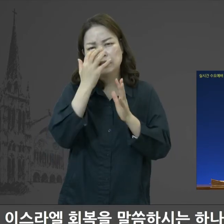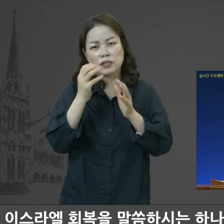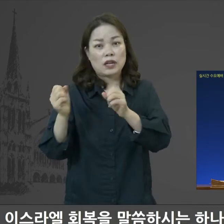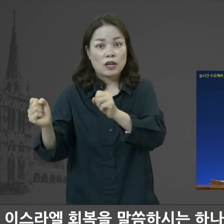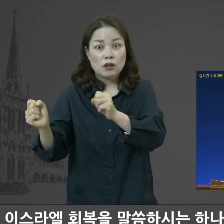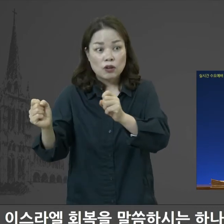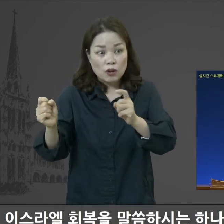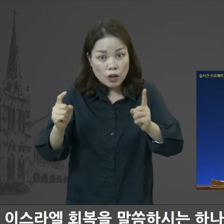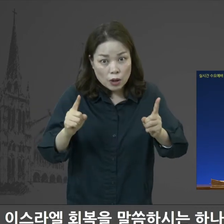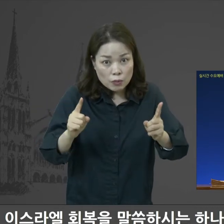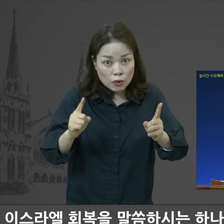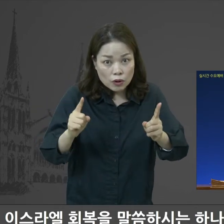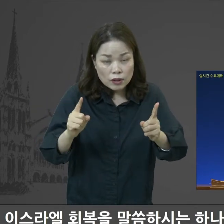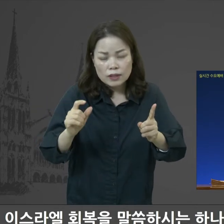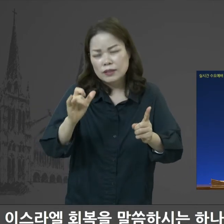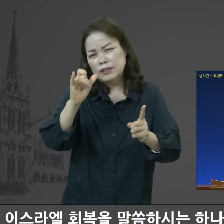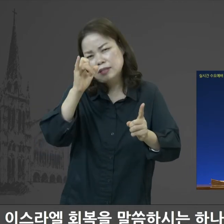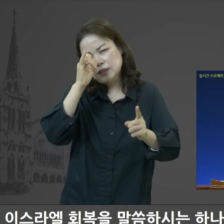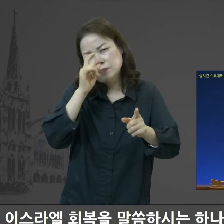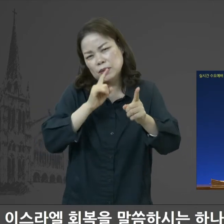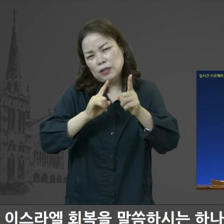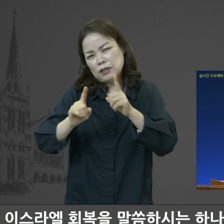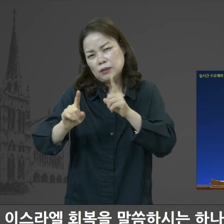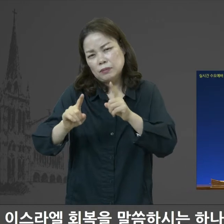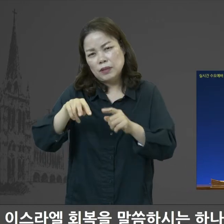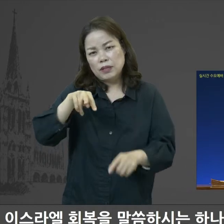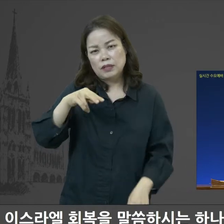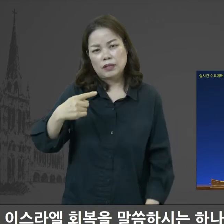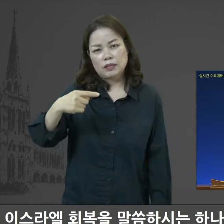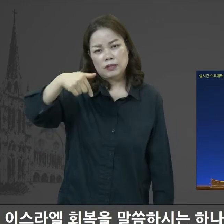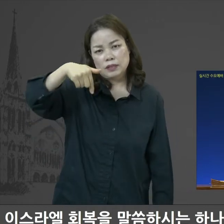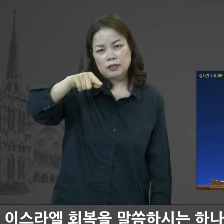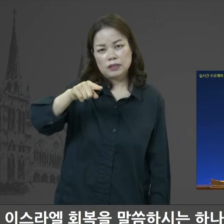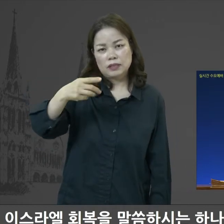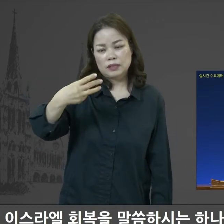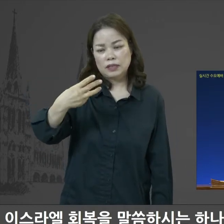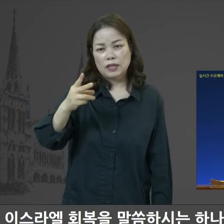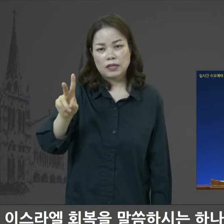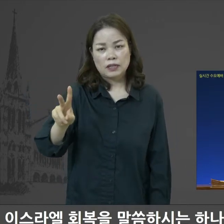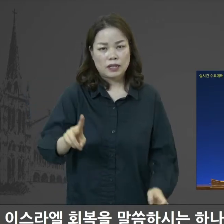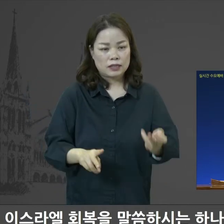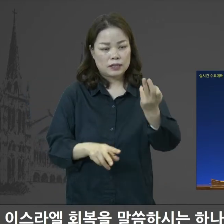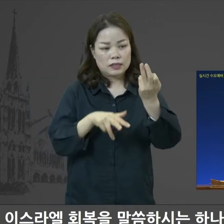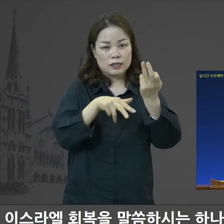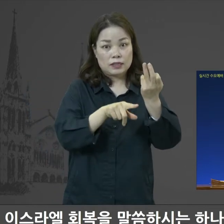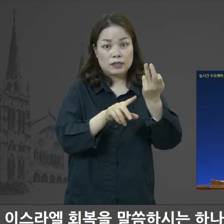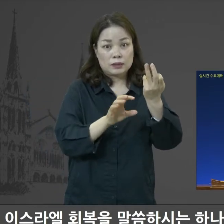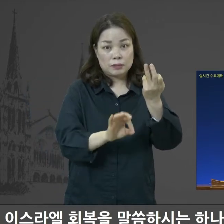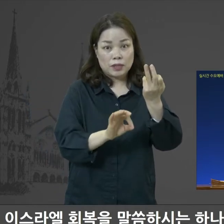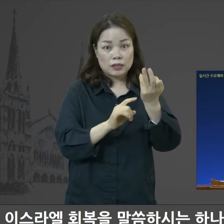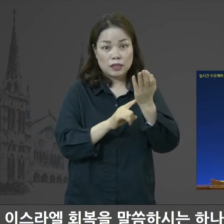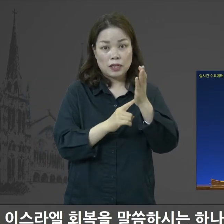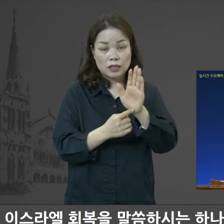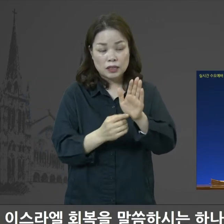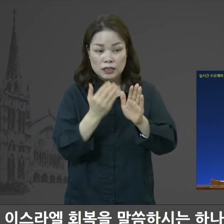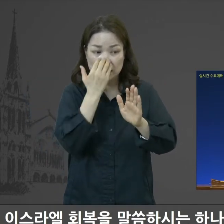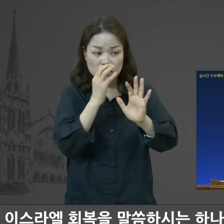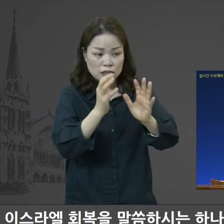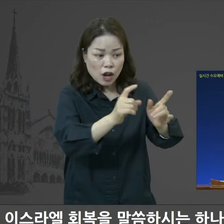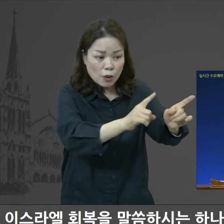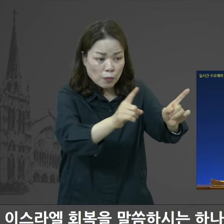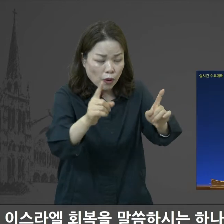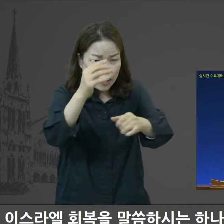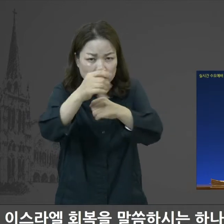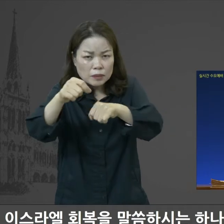회복을 맞이하게 된다라는 그 말씀이 스가랴 13장의 내용입니다. 이 이스라엘의 회복을 위한